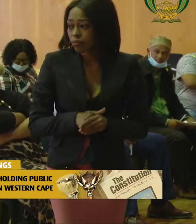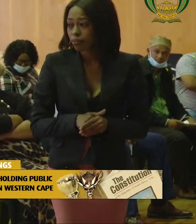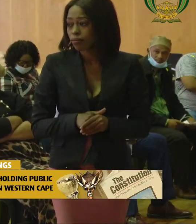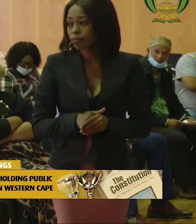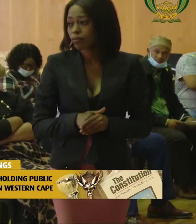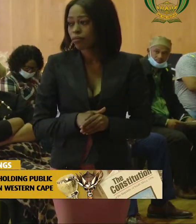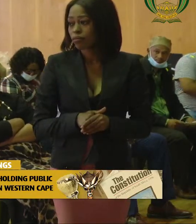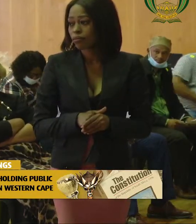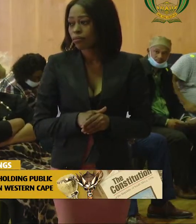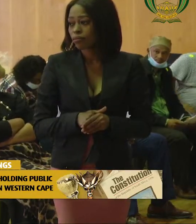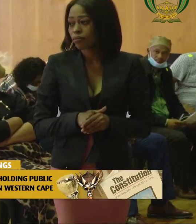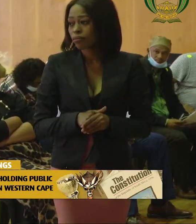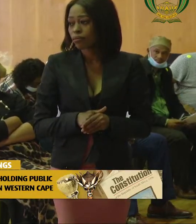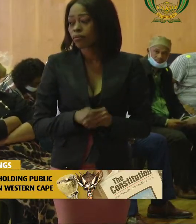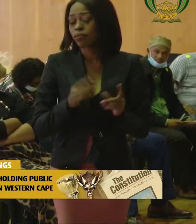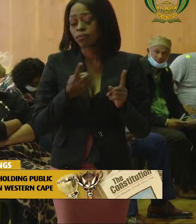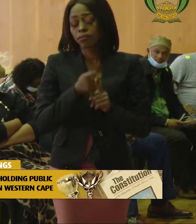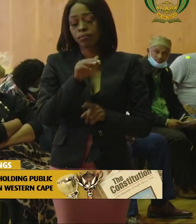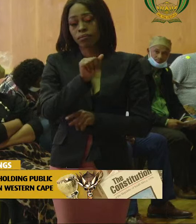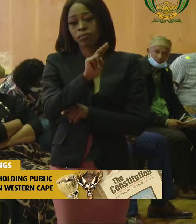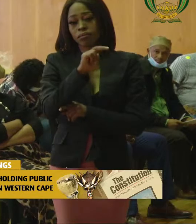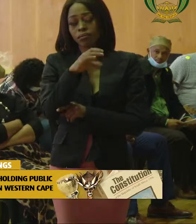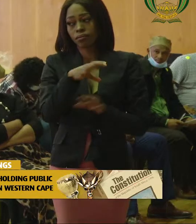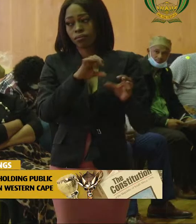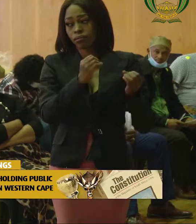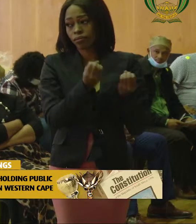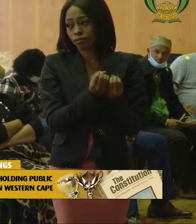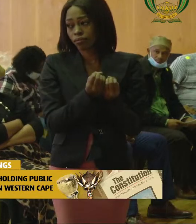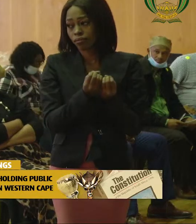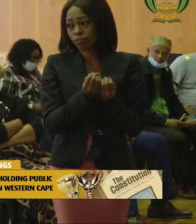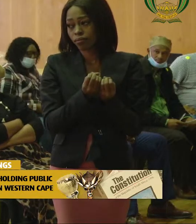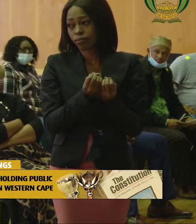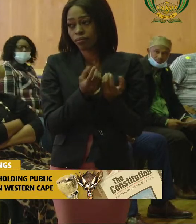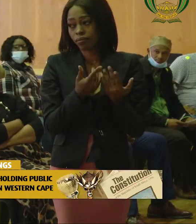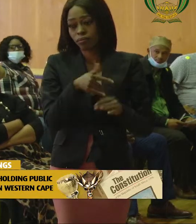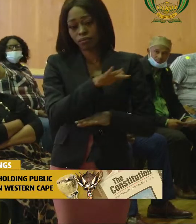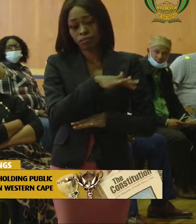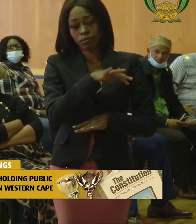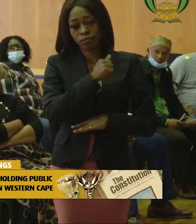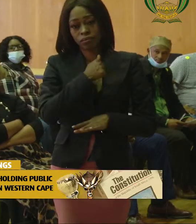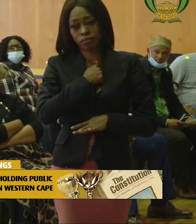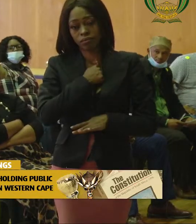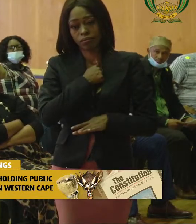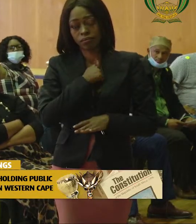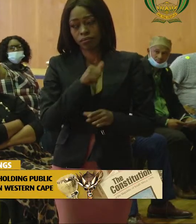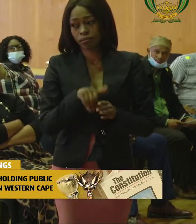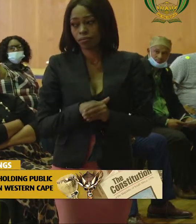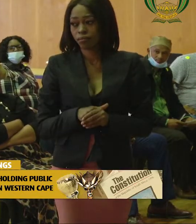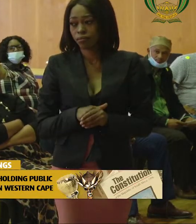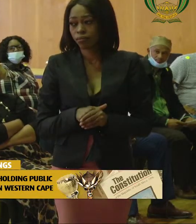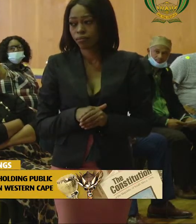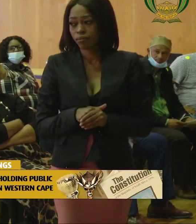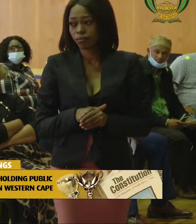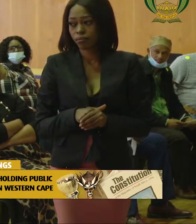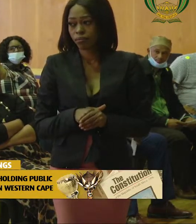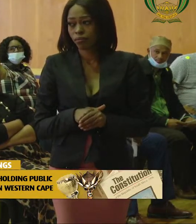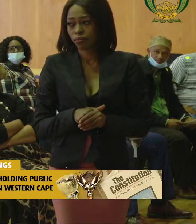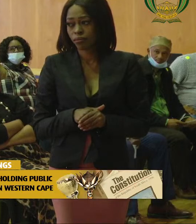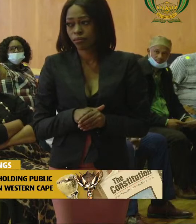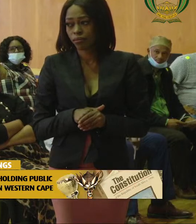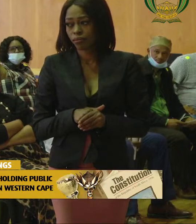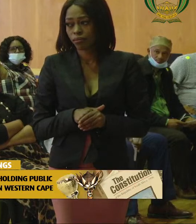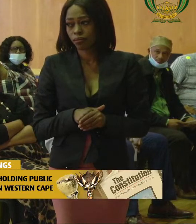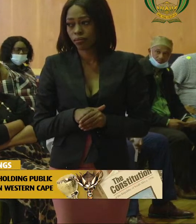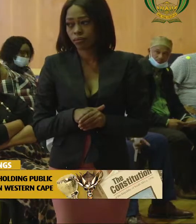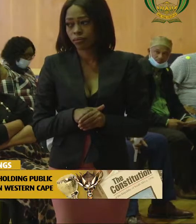die jeug van die ANC. En weer eens wil ek net vandag by julle weet. Ek is 'n jong moeder